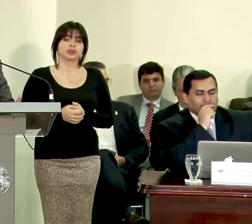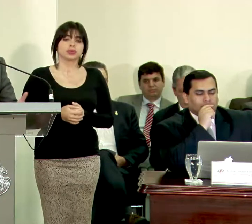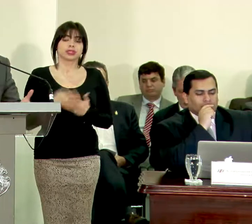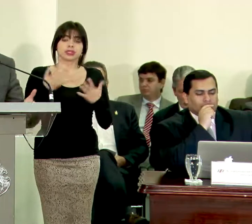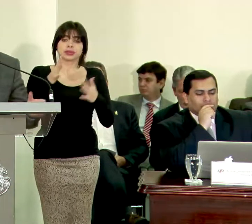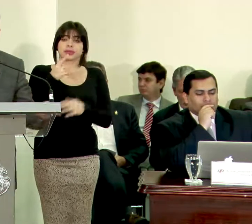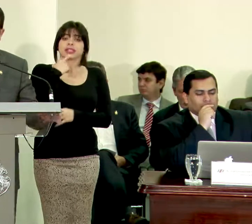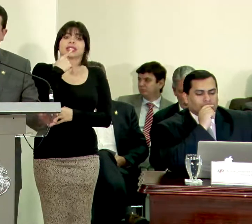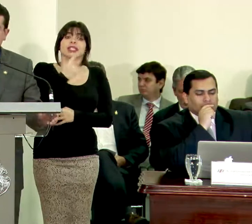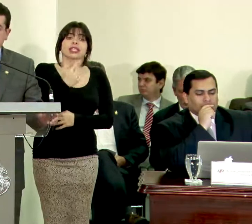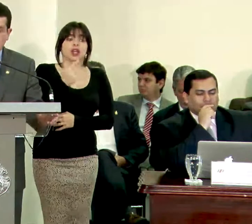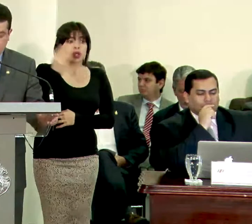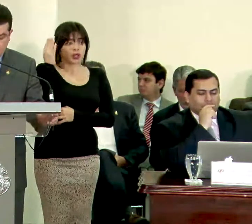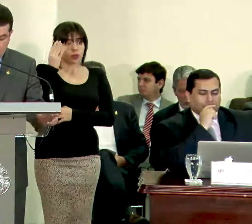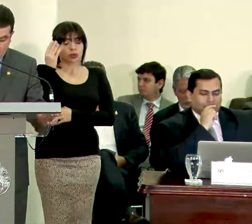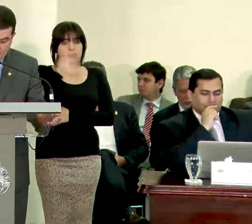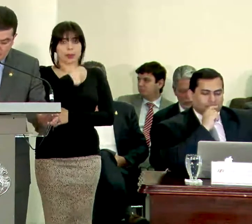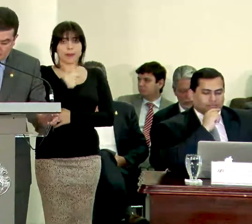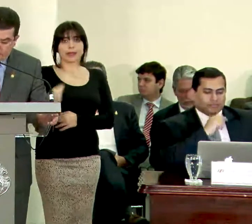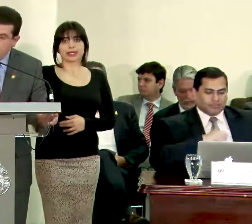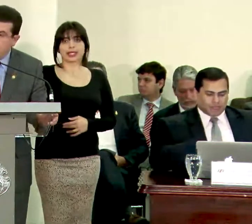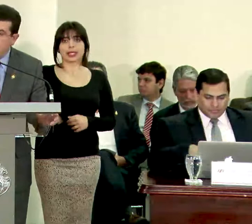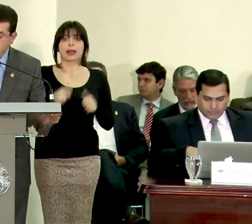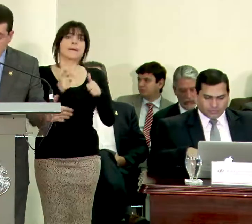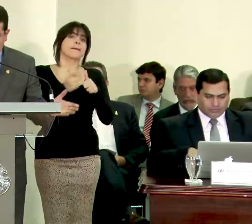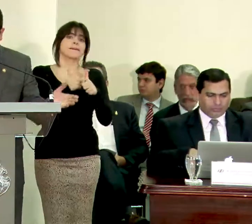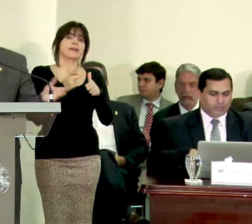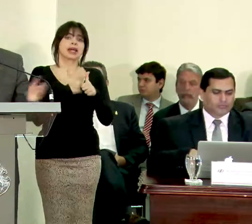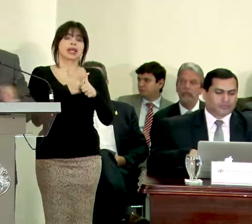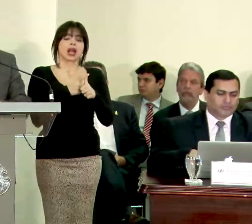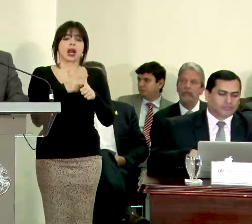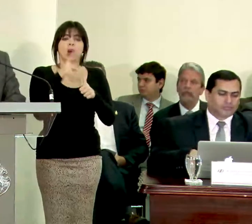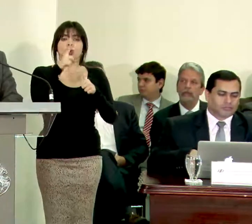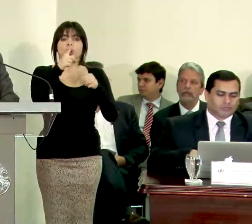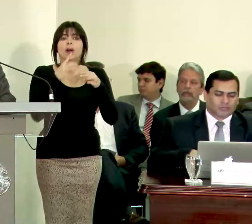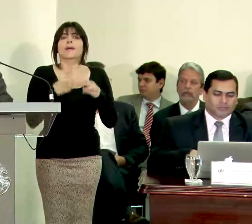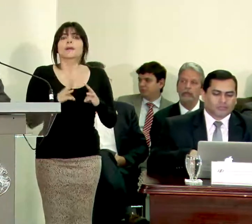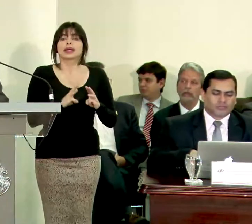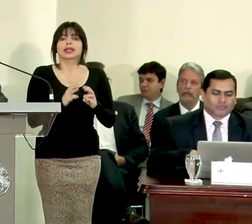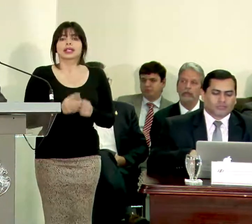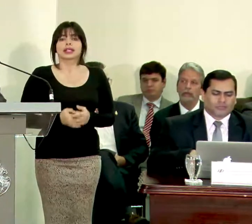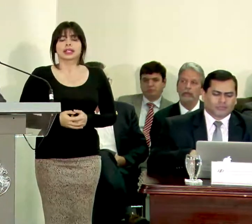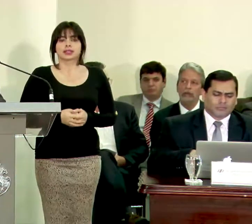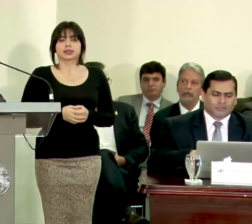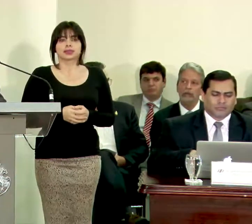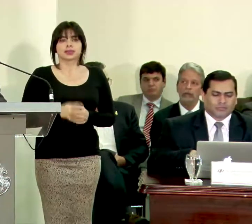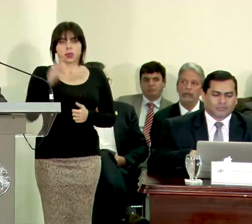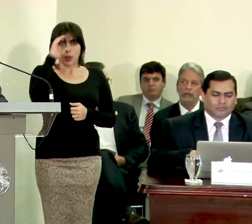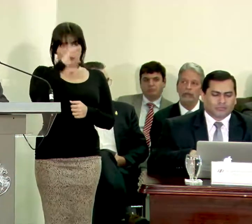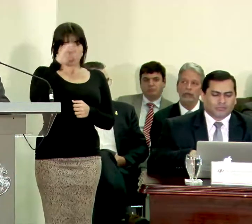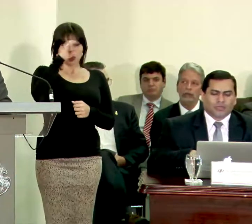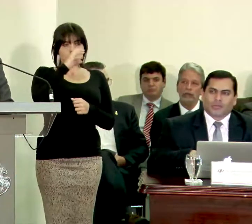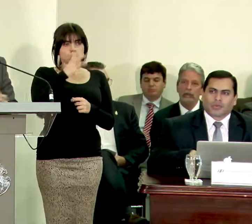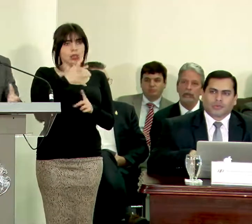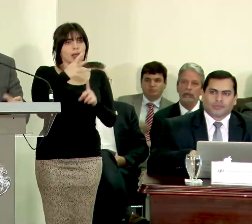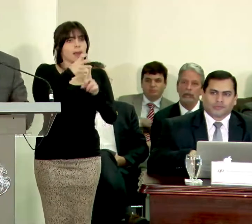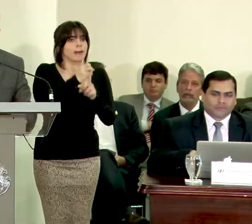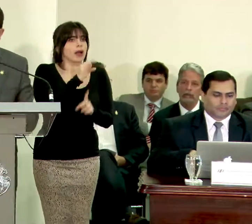se dijo en el discurso del presidente, la primera, una medida que busca